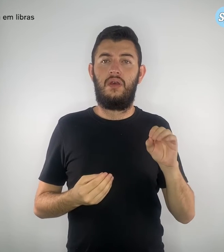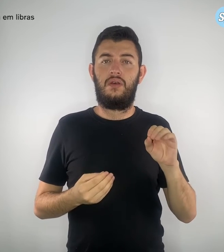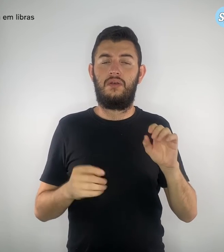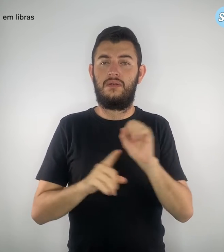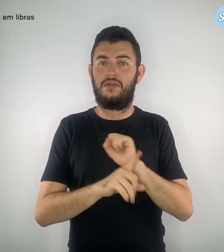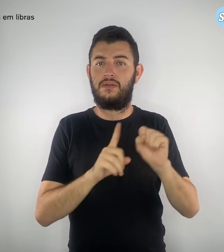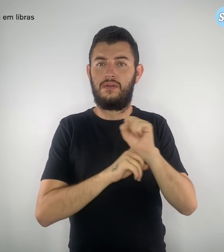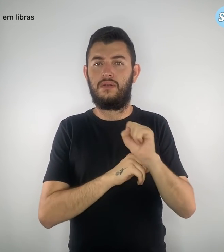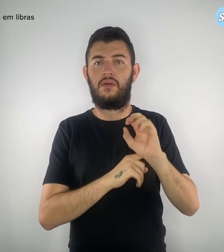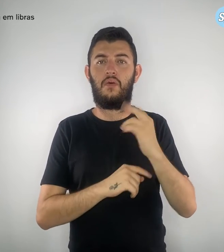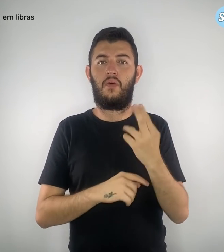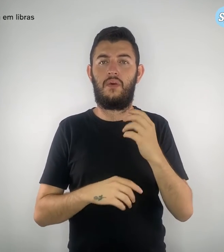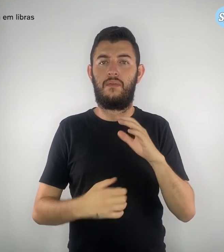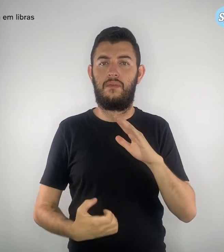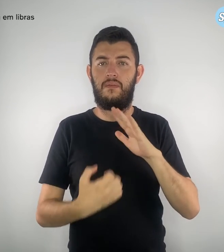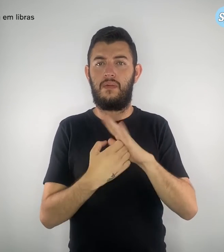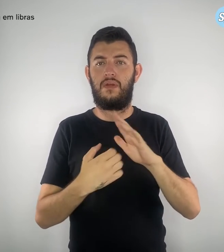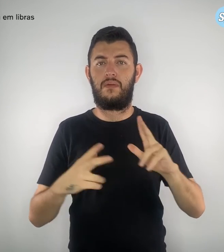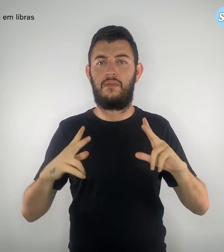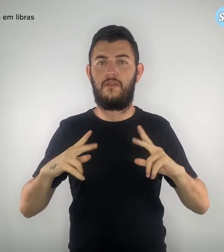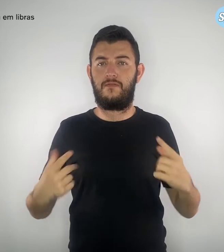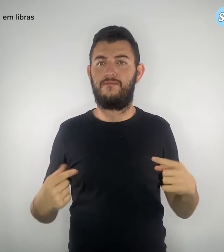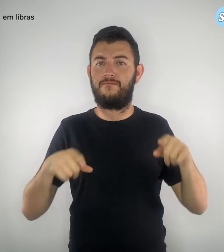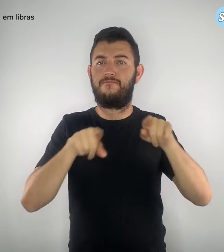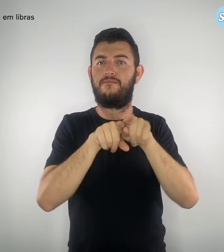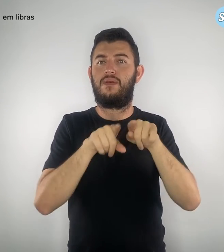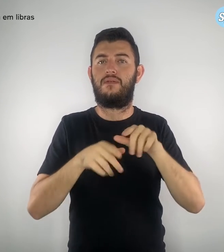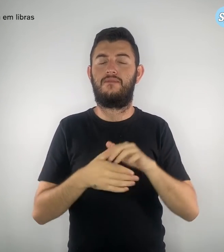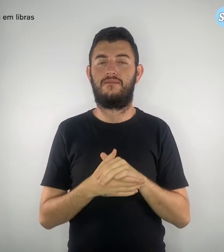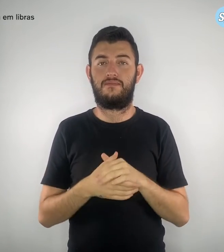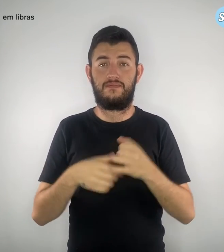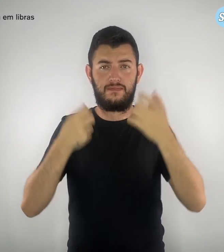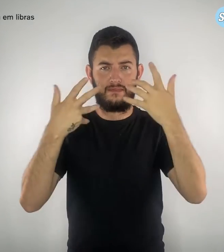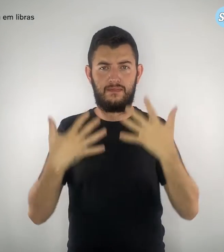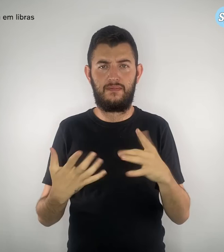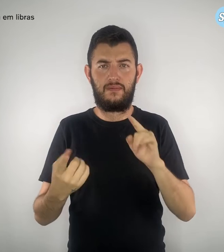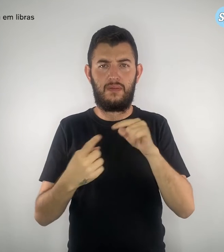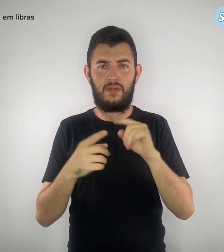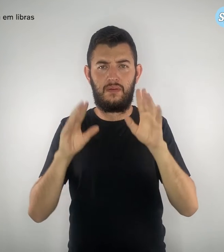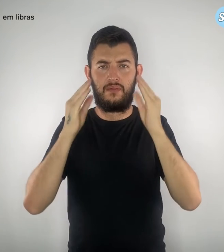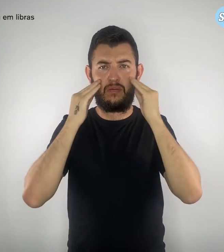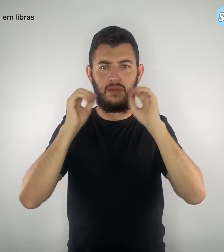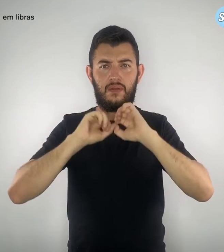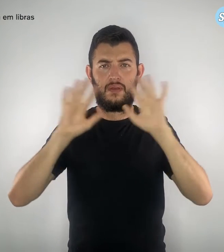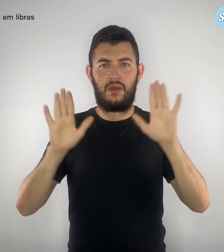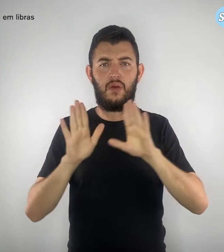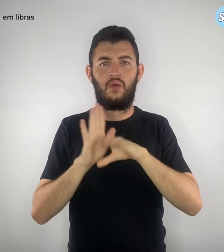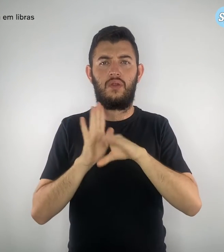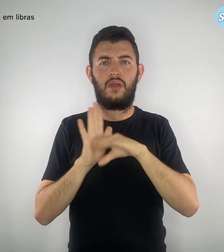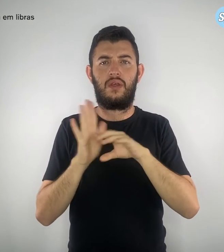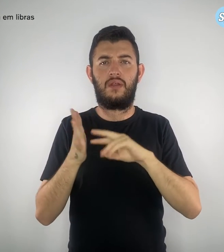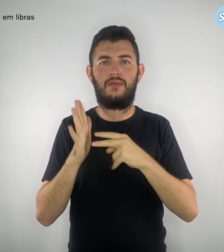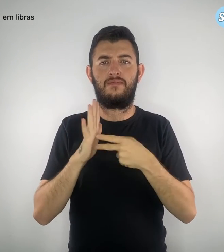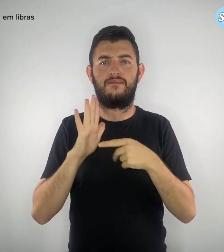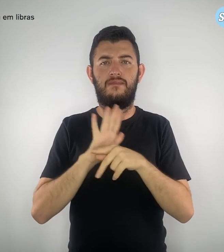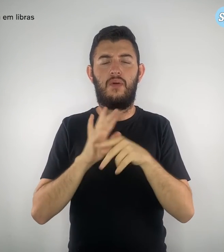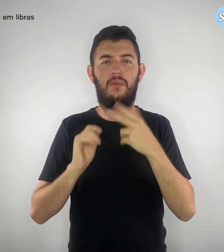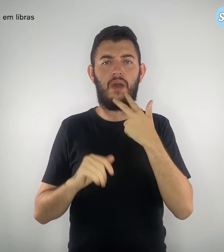por empresas privadas. E esclarece que os conceitos de inovação, boa governança